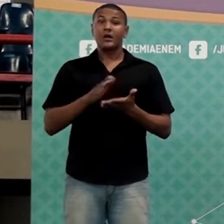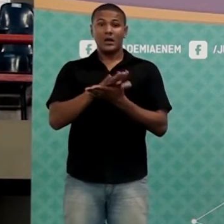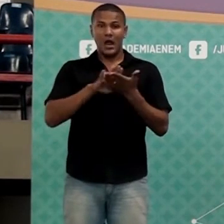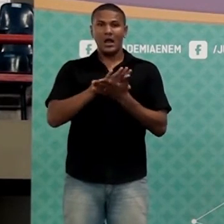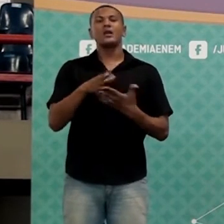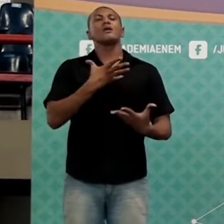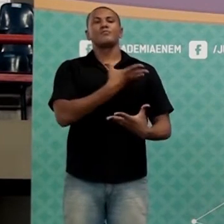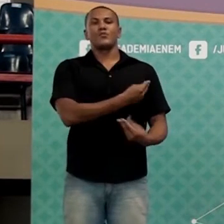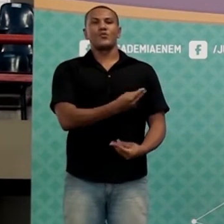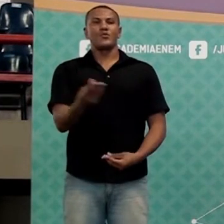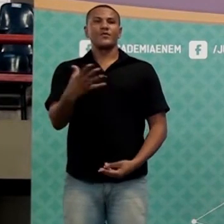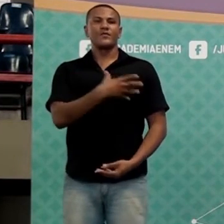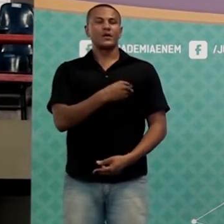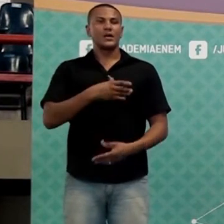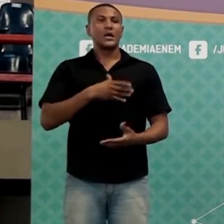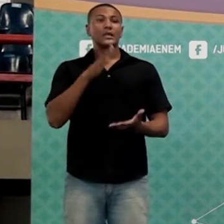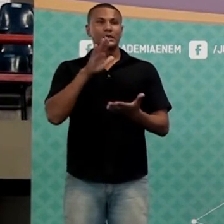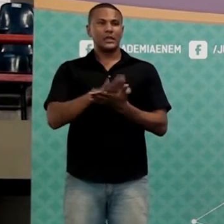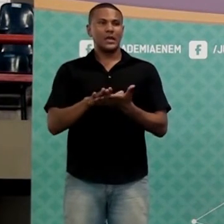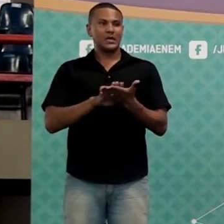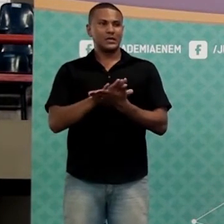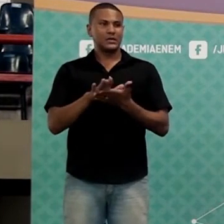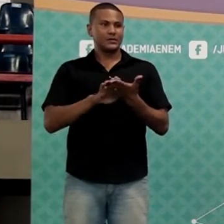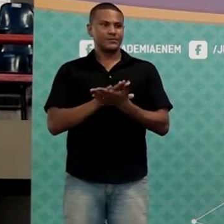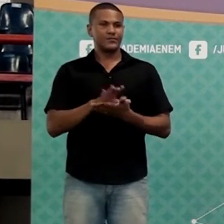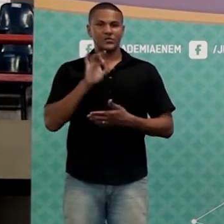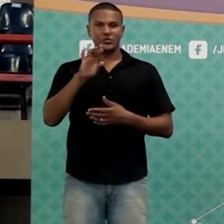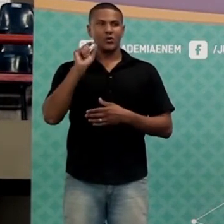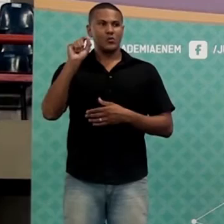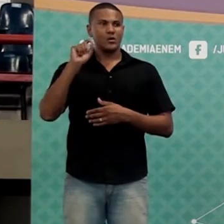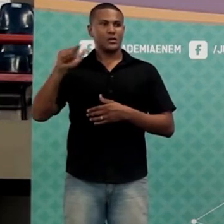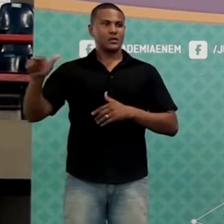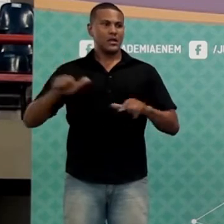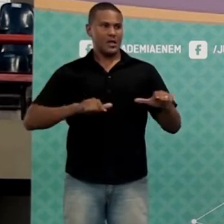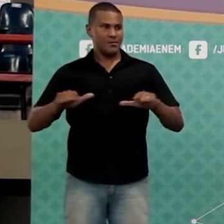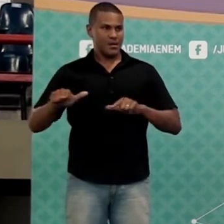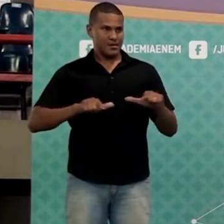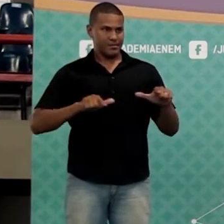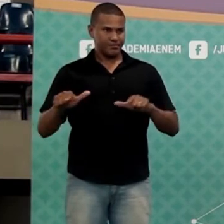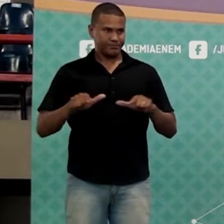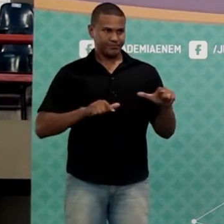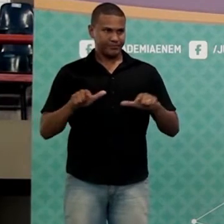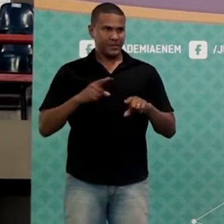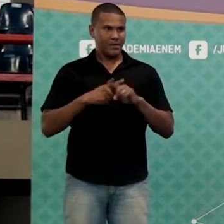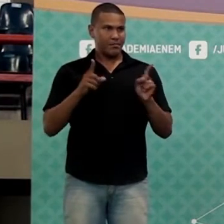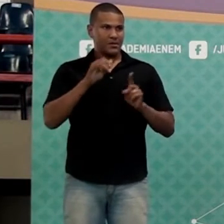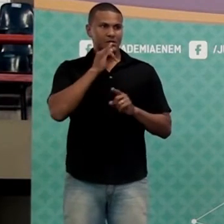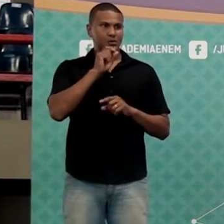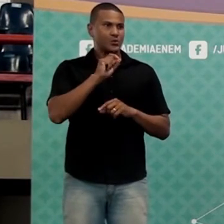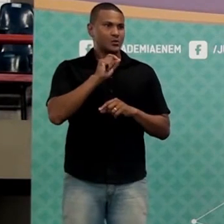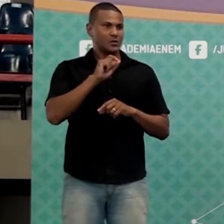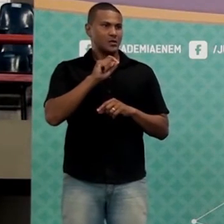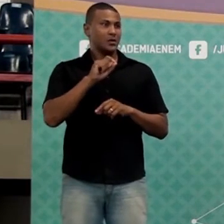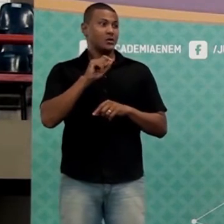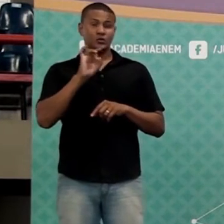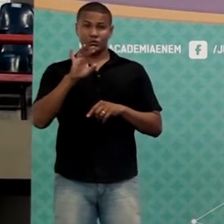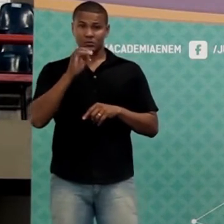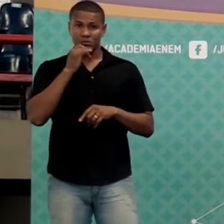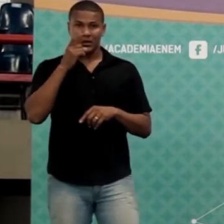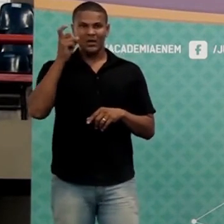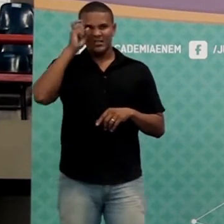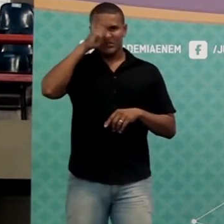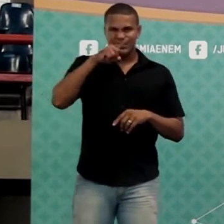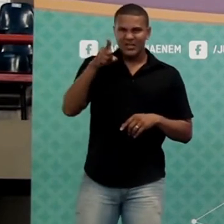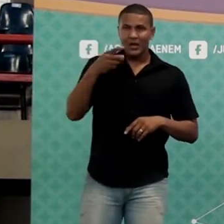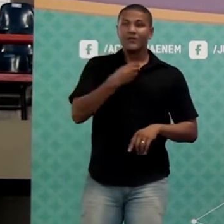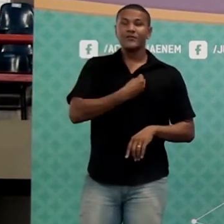nada. O pobre só tem uma coisa, trabalha. Mas como a vida sempre é pouco mais difícil do que você pensa, expectativa de